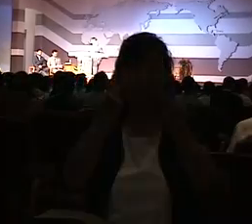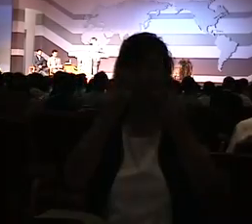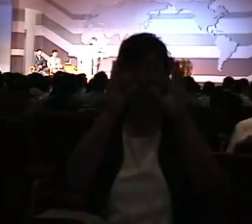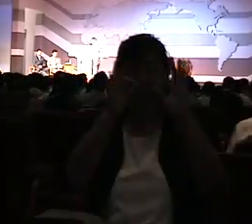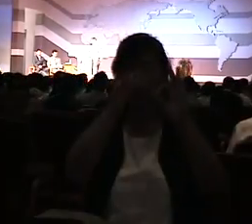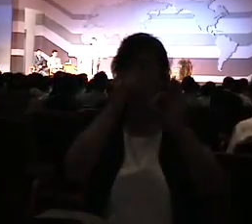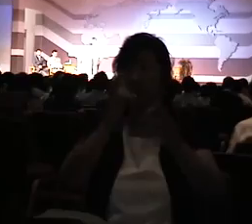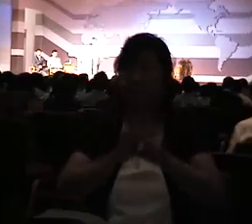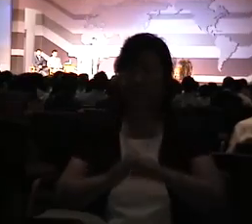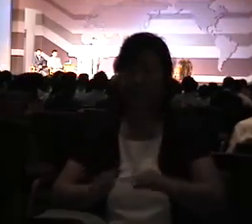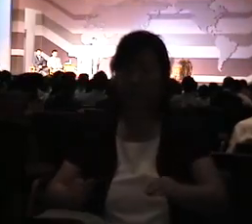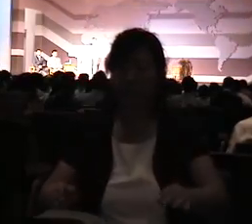보시겠습니다.